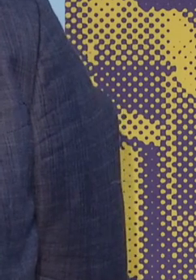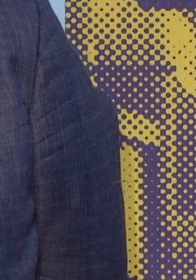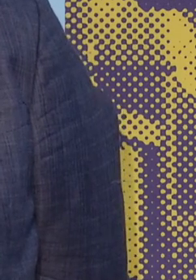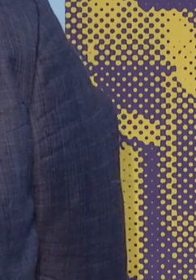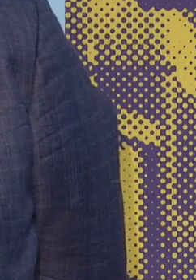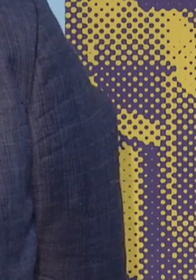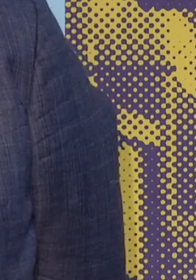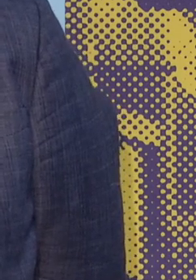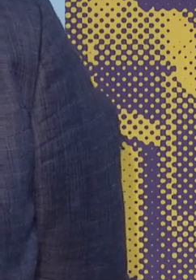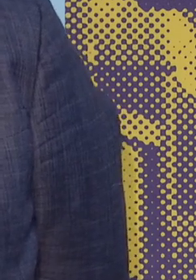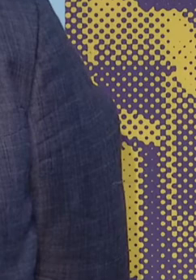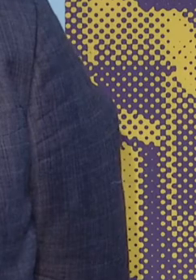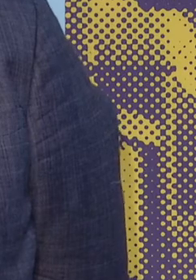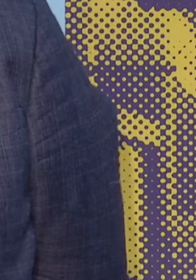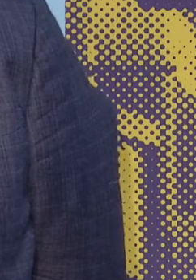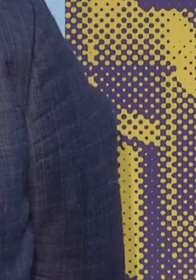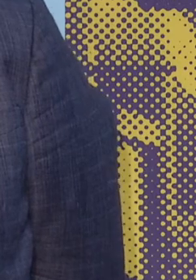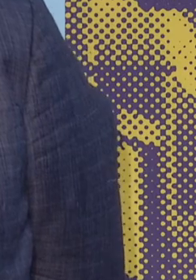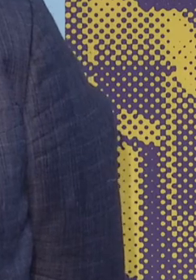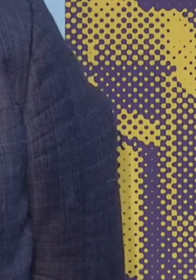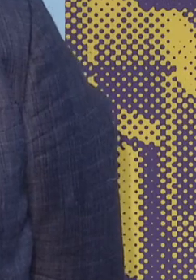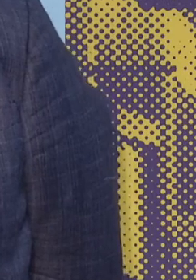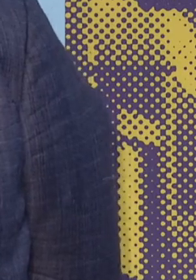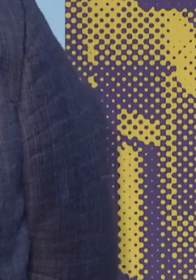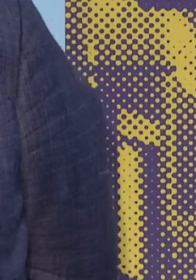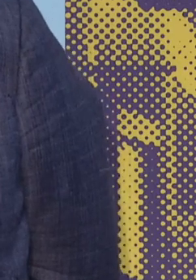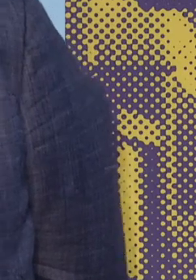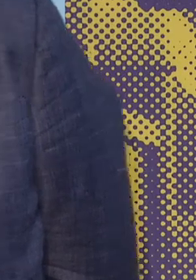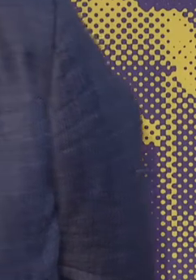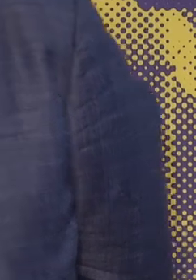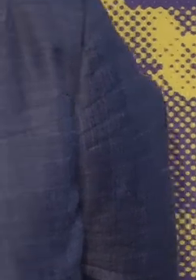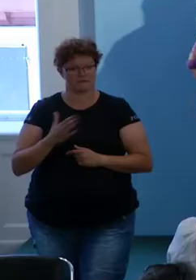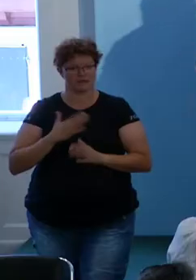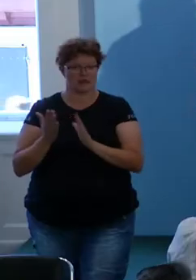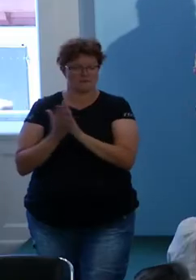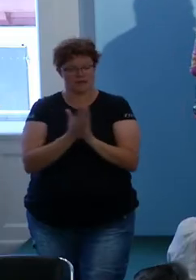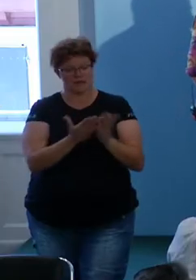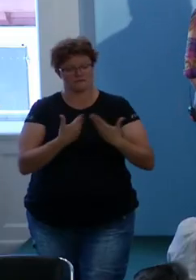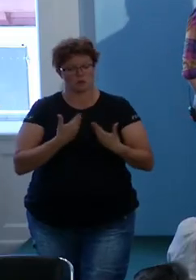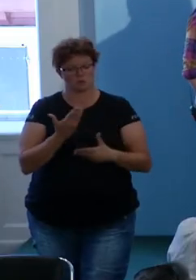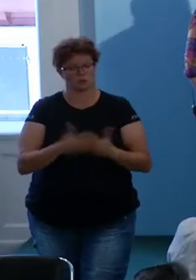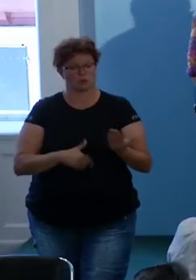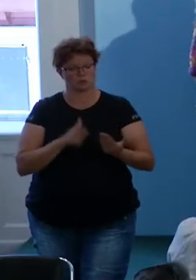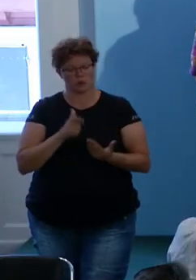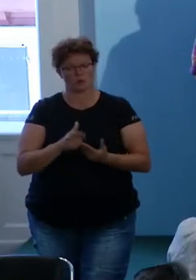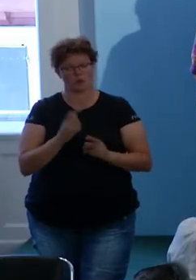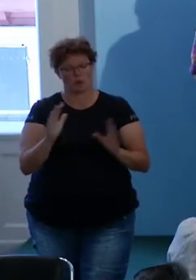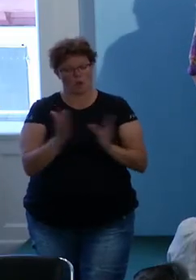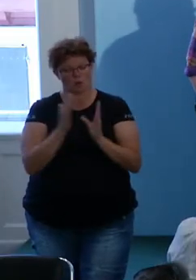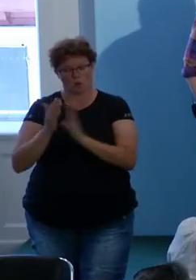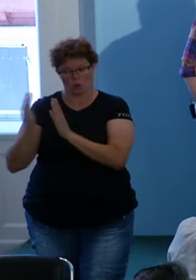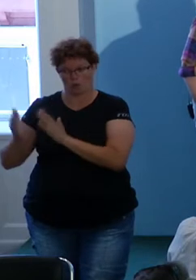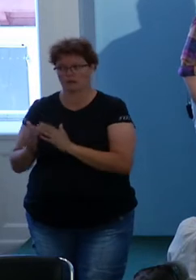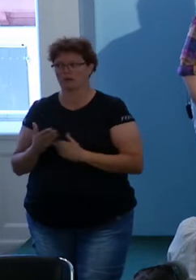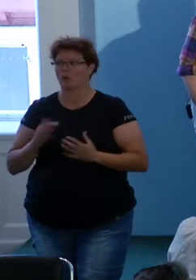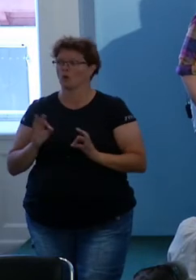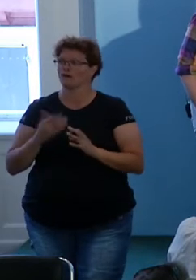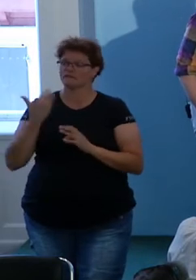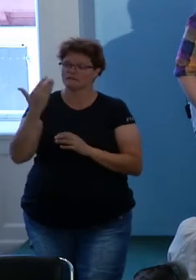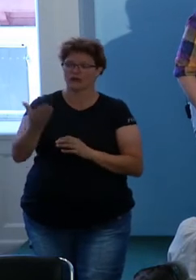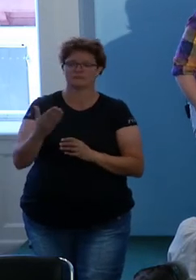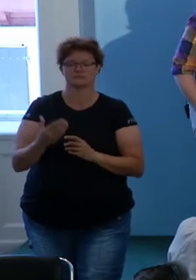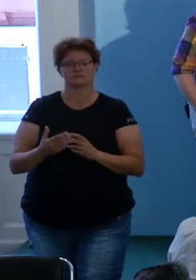klara ekonomin. Tack. Ulf, jag skulle vilja be dig om några slutord var och en. Bara kort mening om hur ni